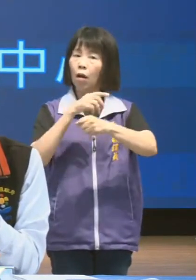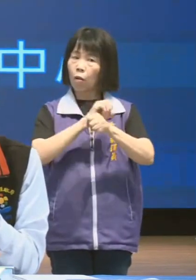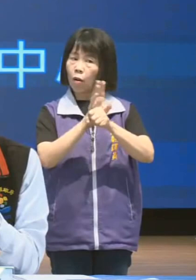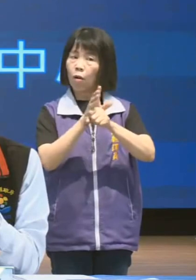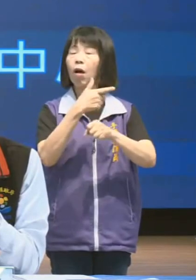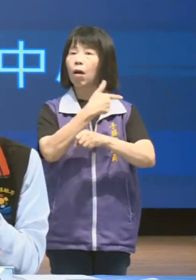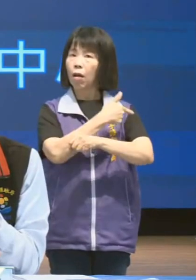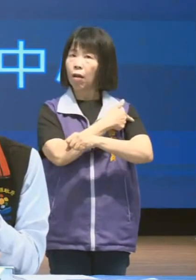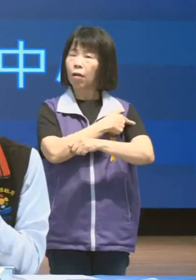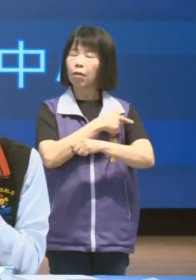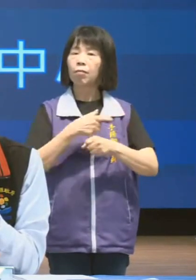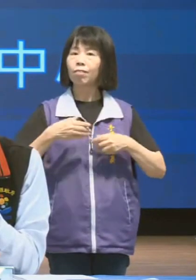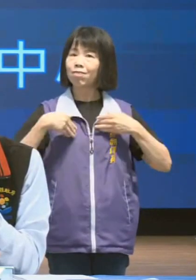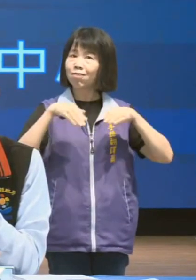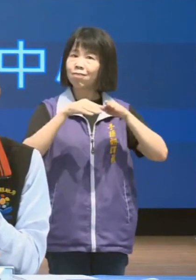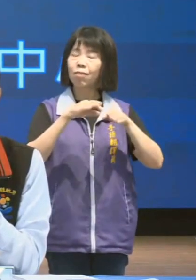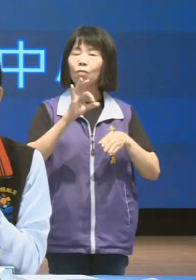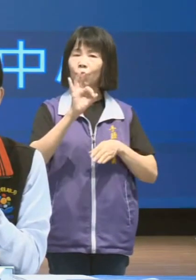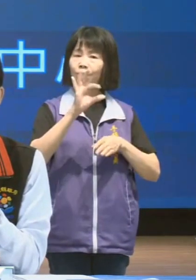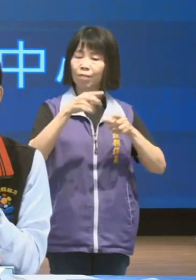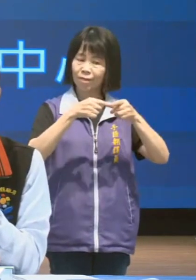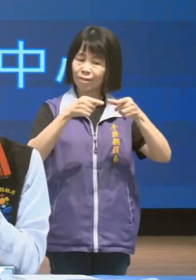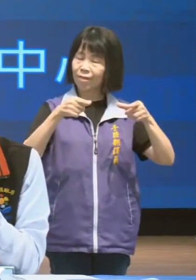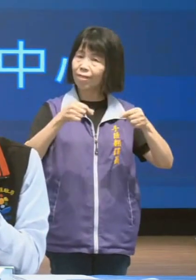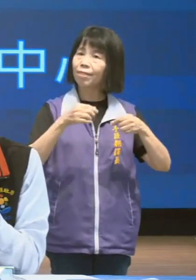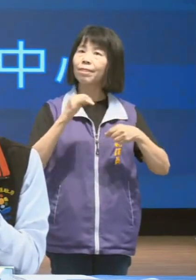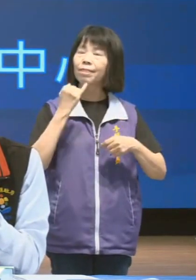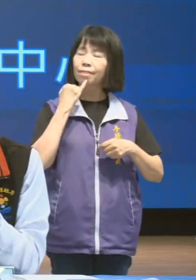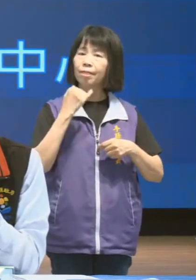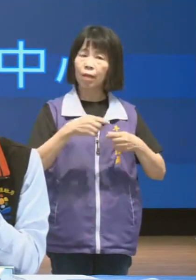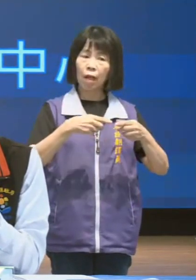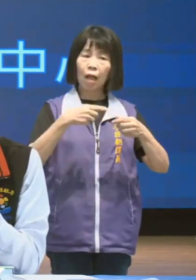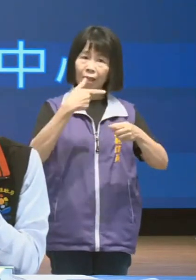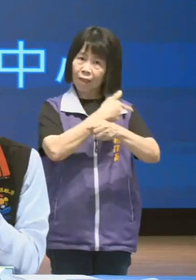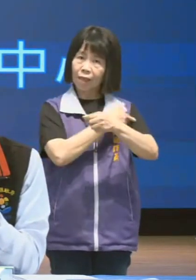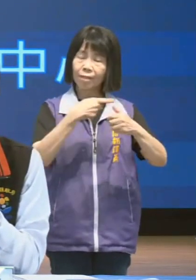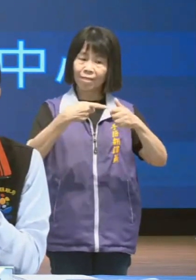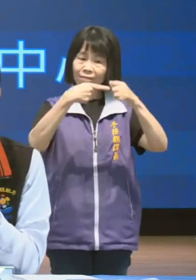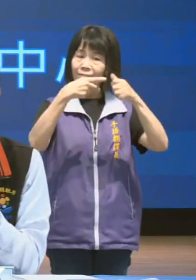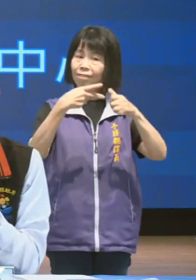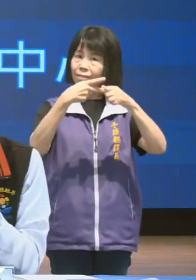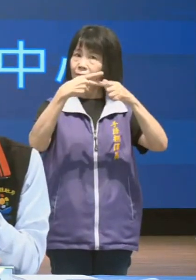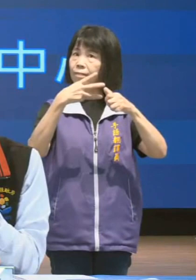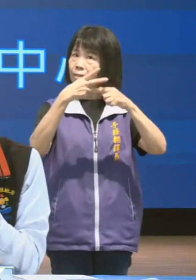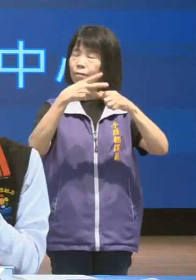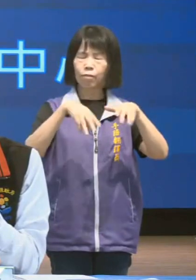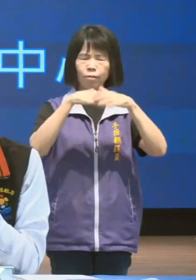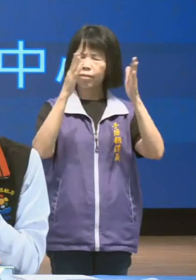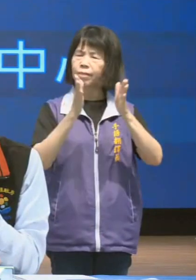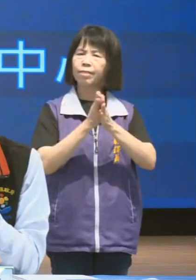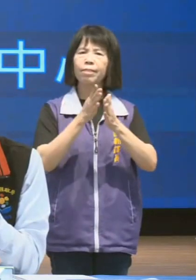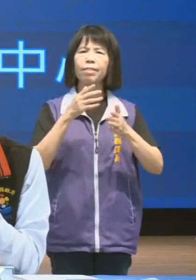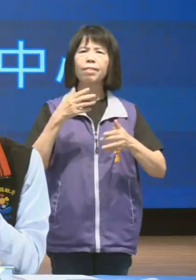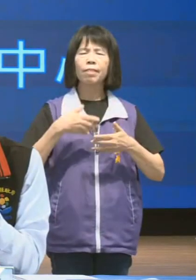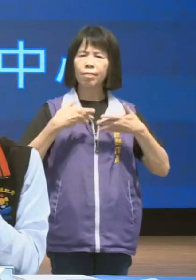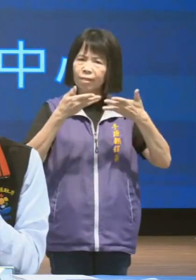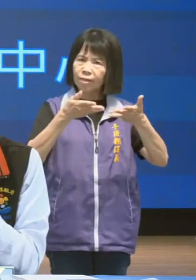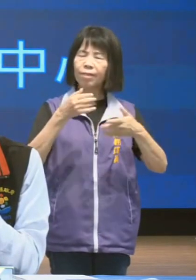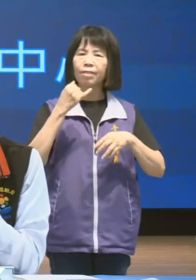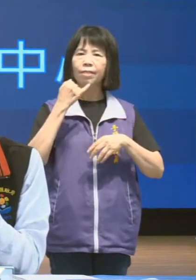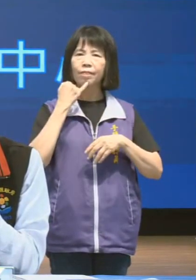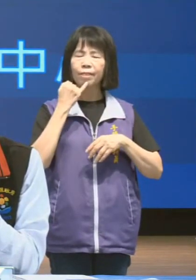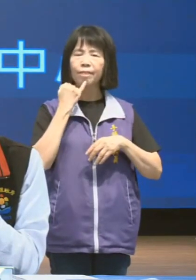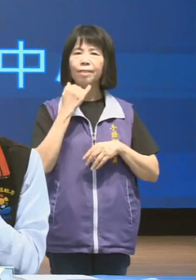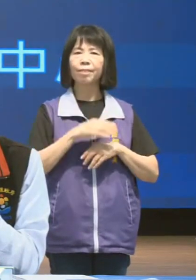到500元的卫教品，那不管是你第一剂、第二剂、第三剂，都可以得到500元的卫教品。同时呢，